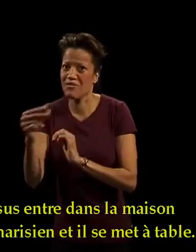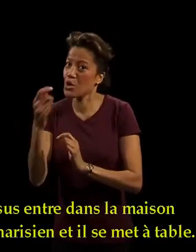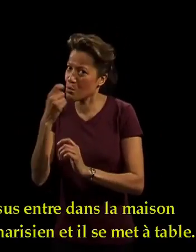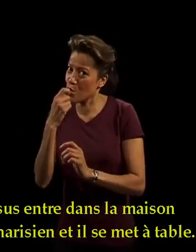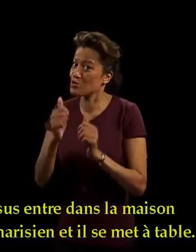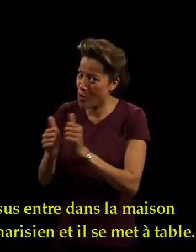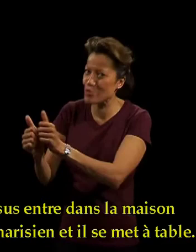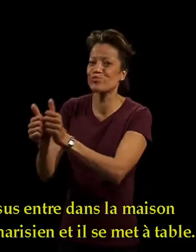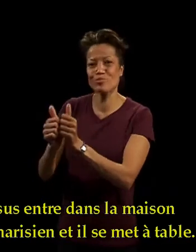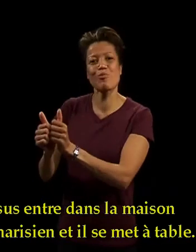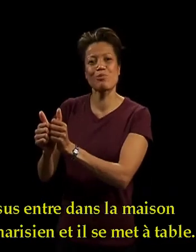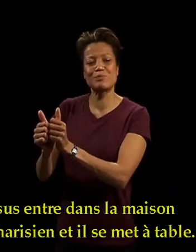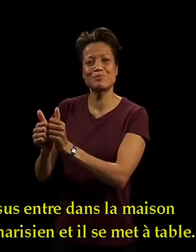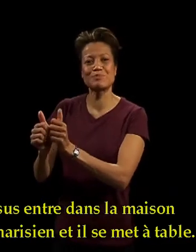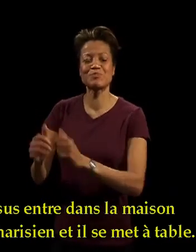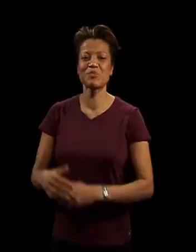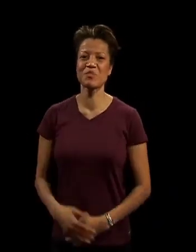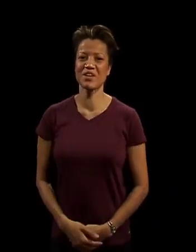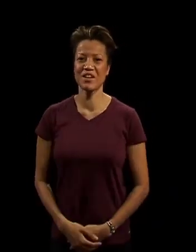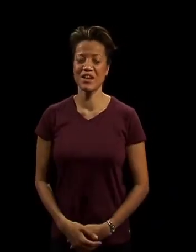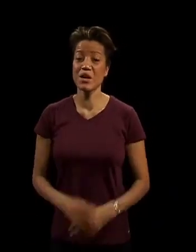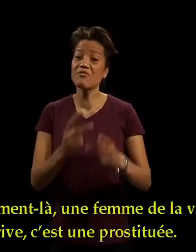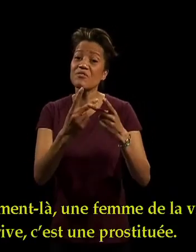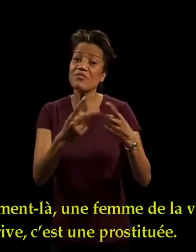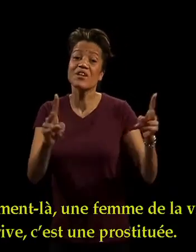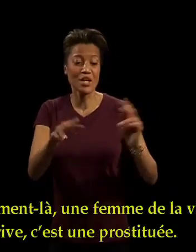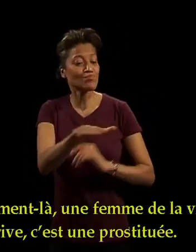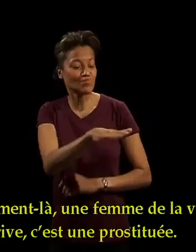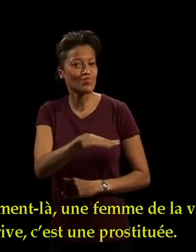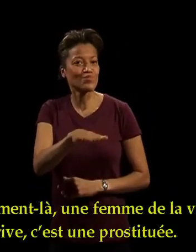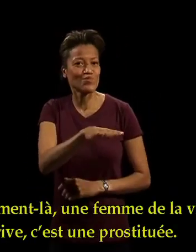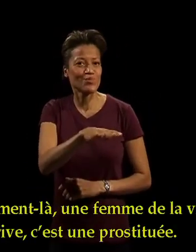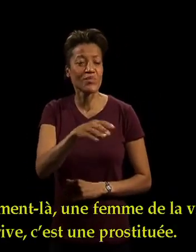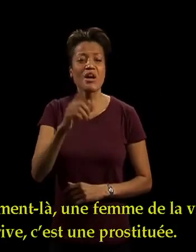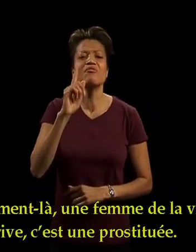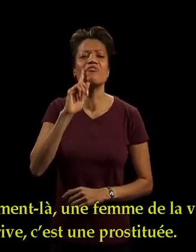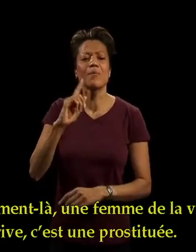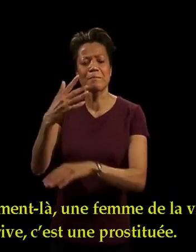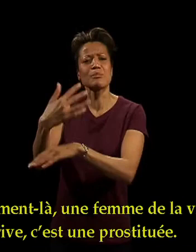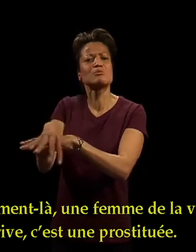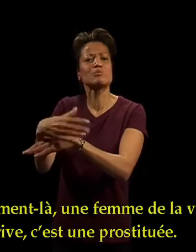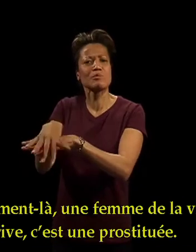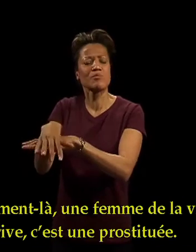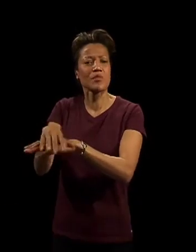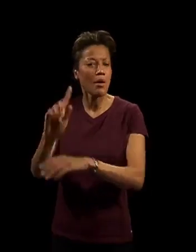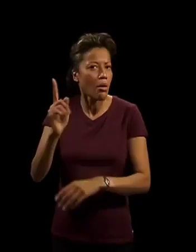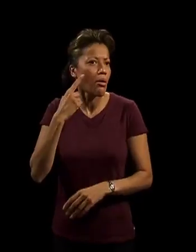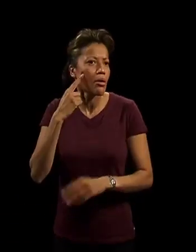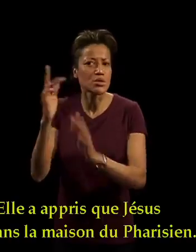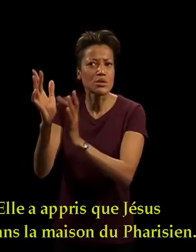Jésus entre dans la maison du pharisien et il se met à table. À ce moment-là, une femme de la ville arrive, c'est une prostituée.